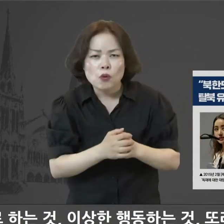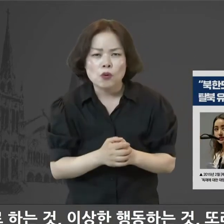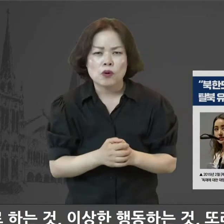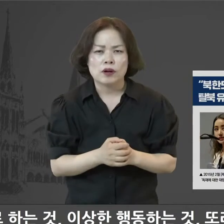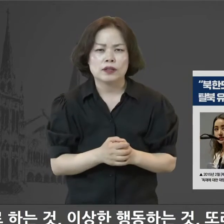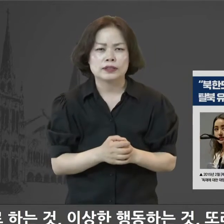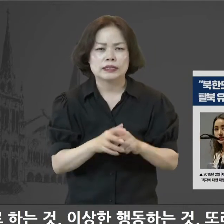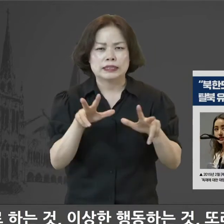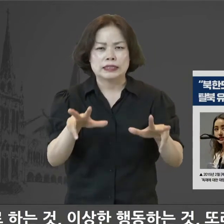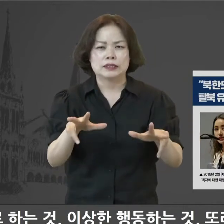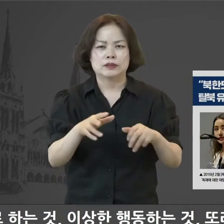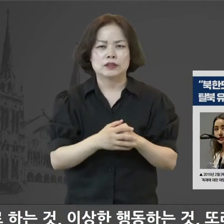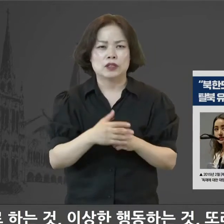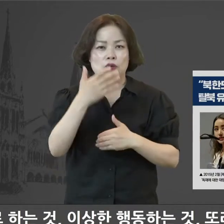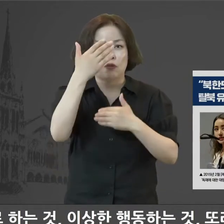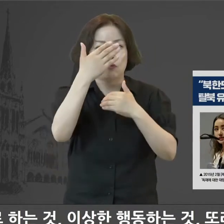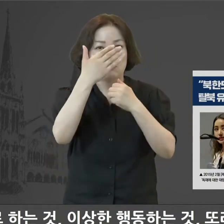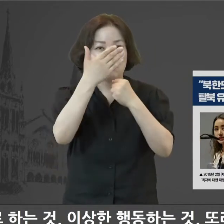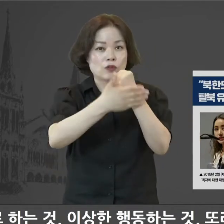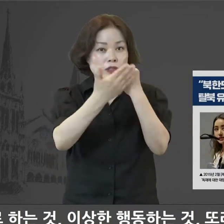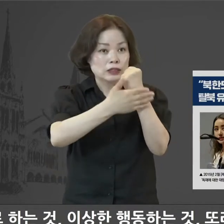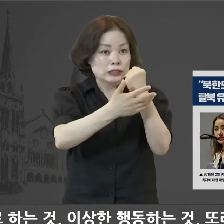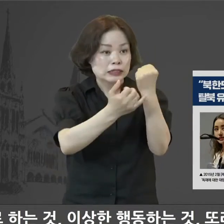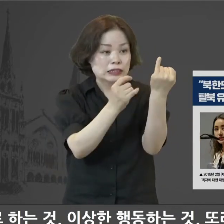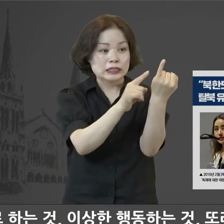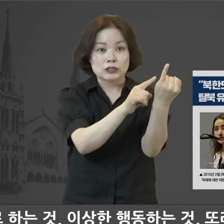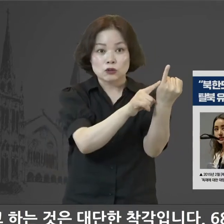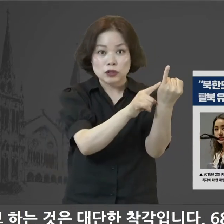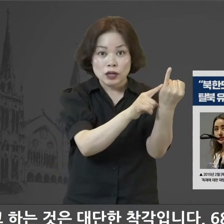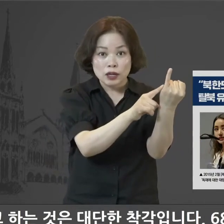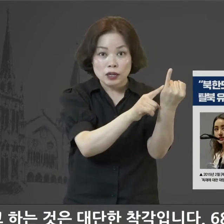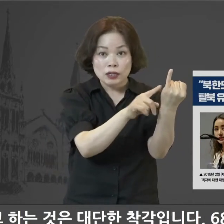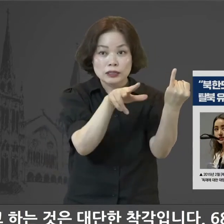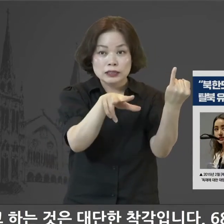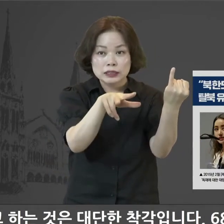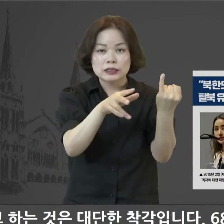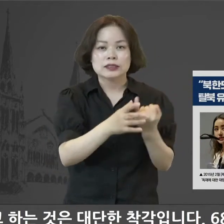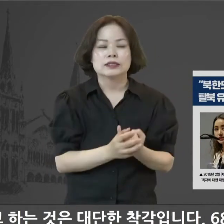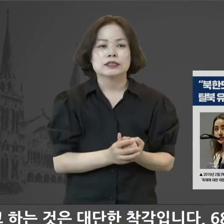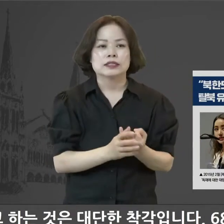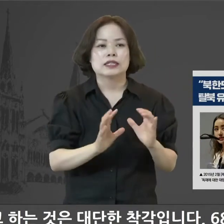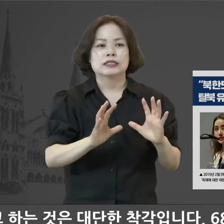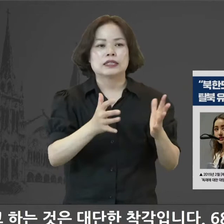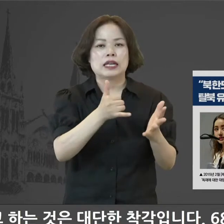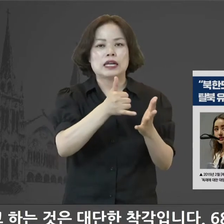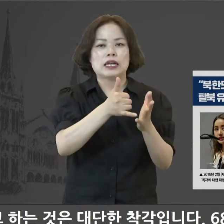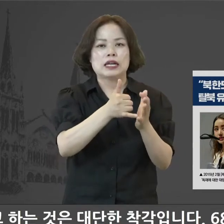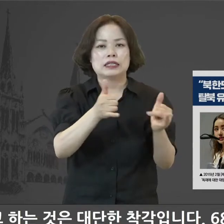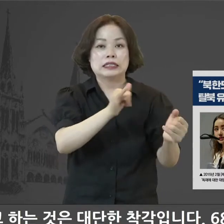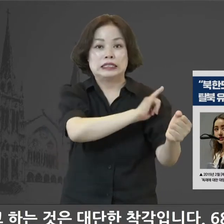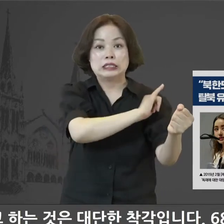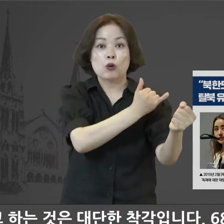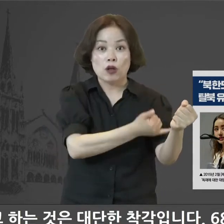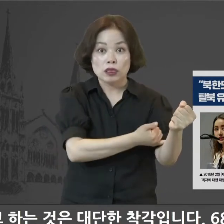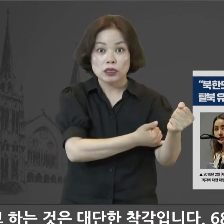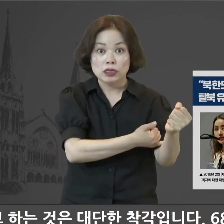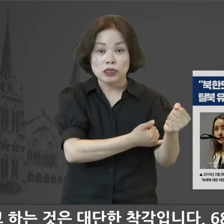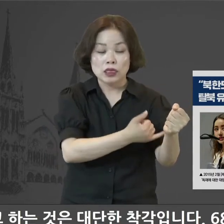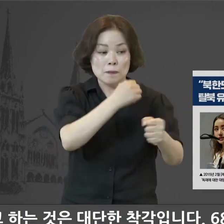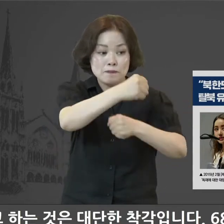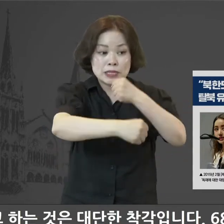때 지금 저 화면에 나온 저 여자분이 지금 세계 인권과 민주